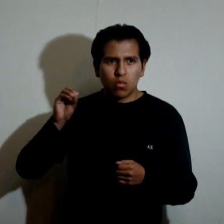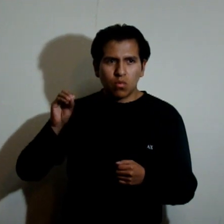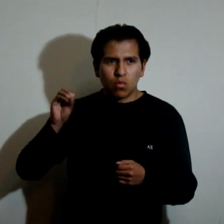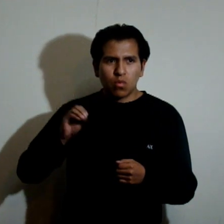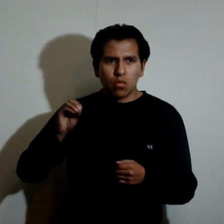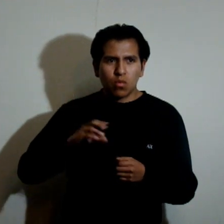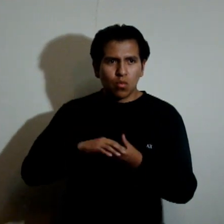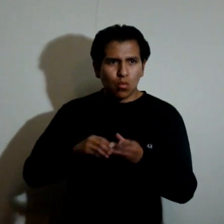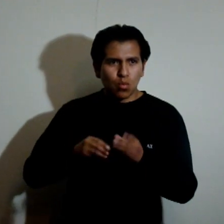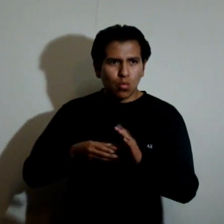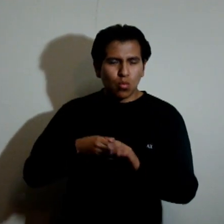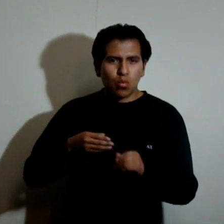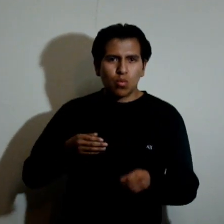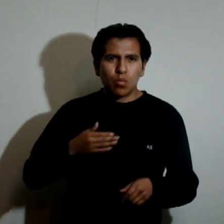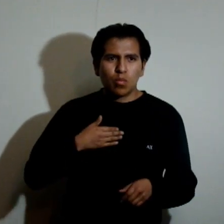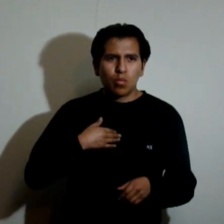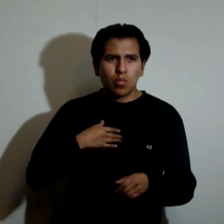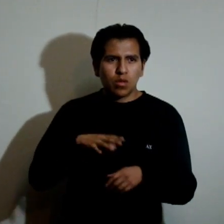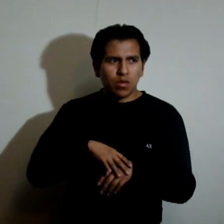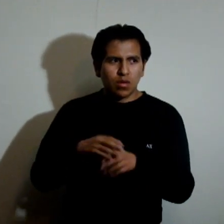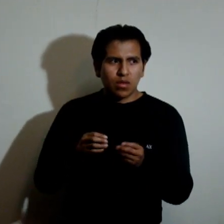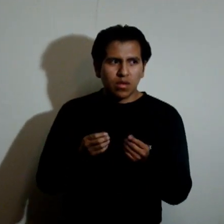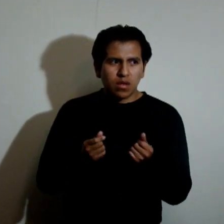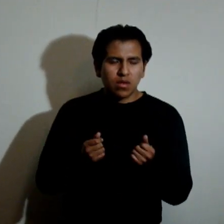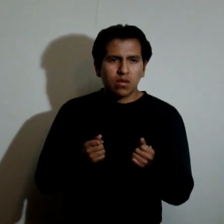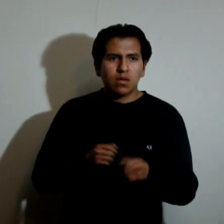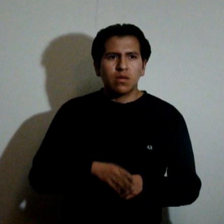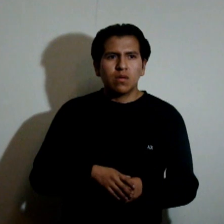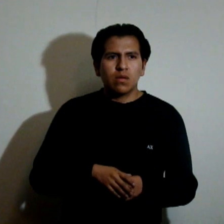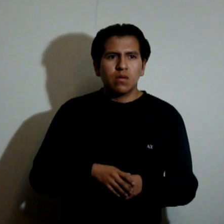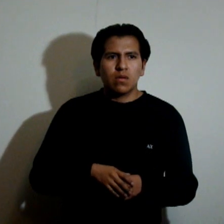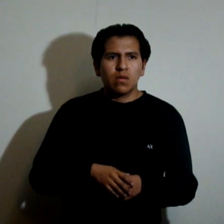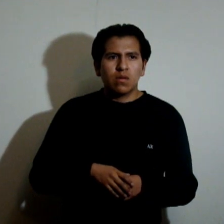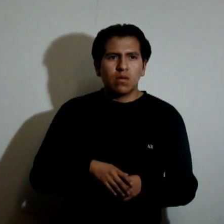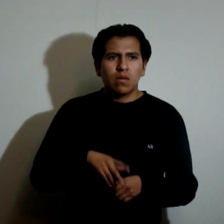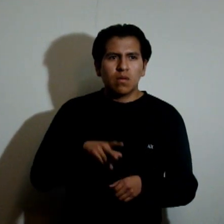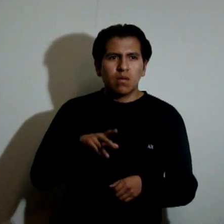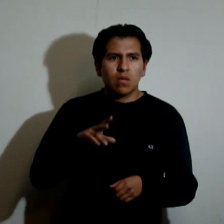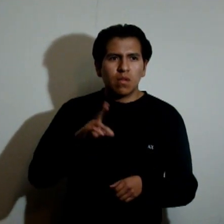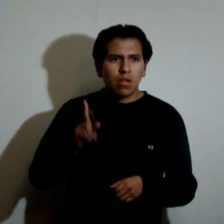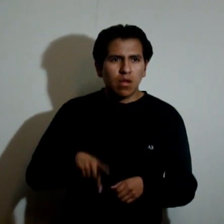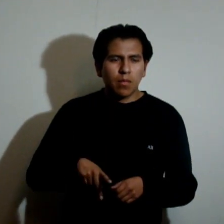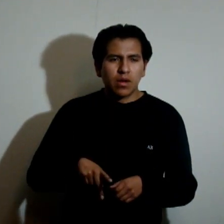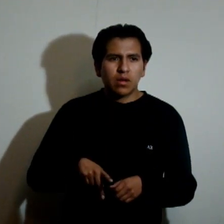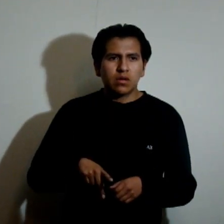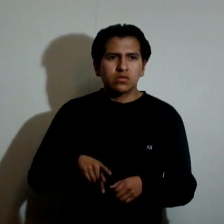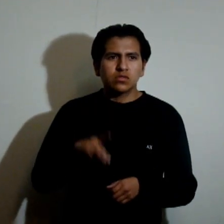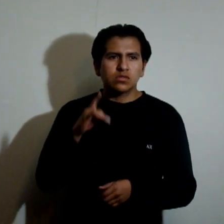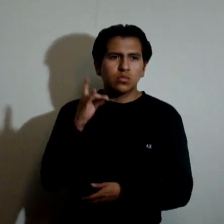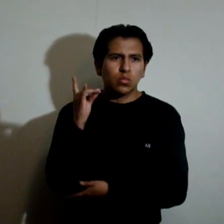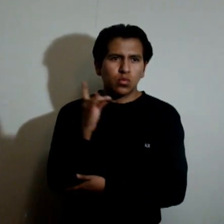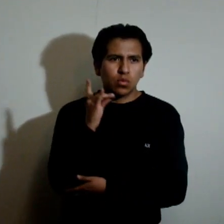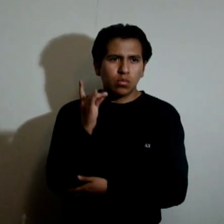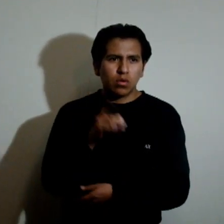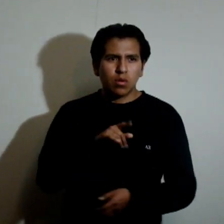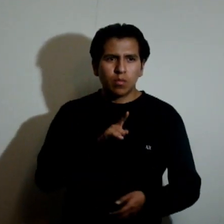Editorial Juventud, La Paz, Bolivia, 1986.